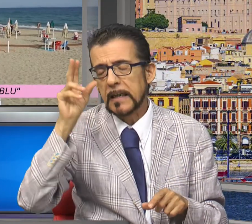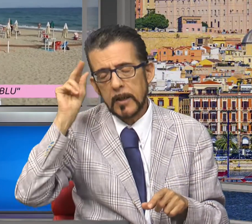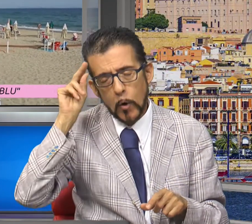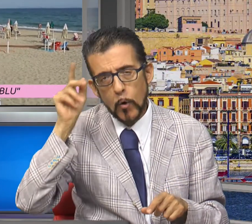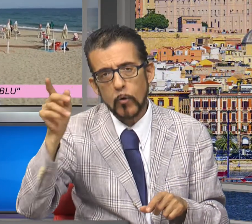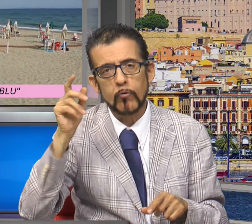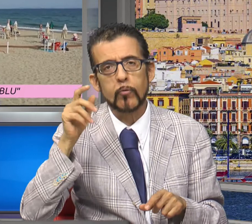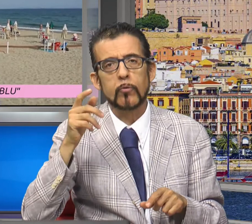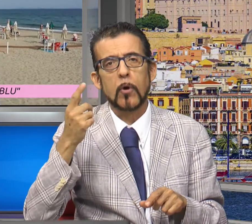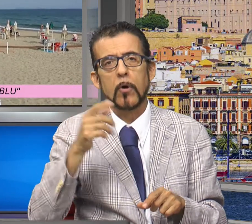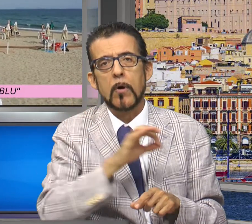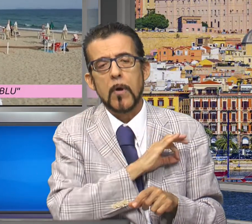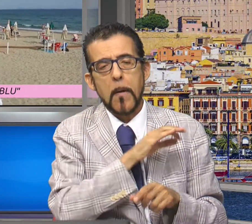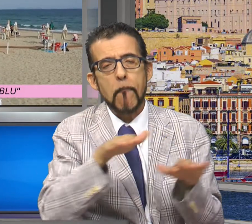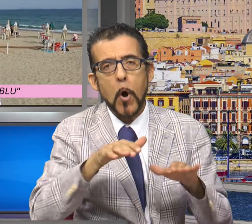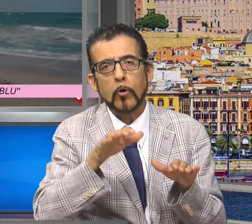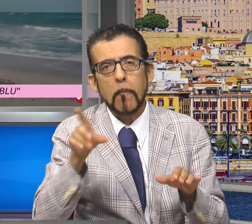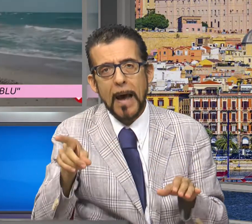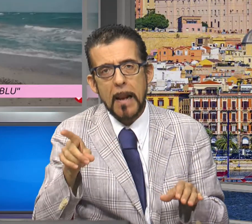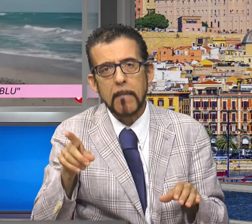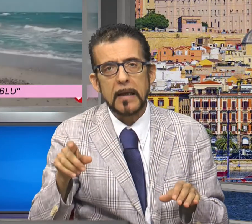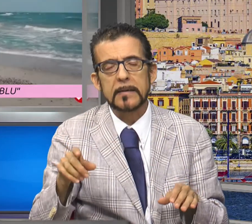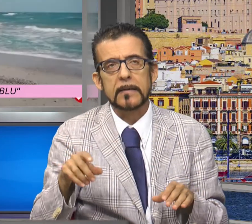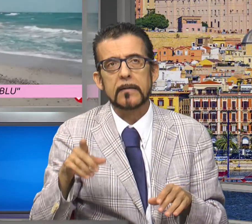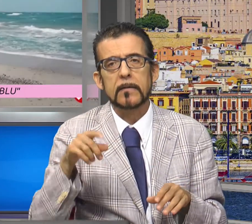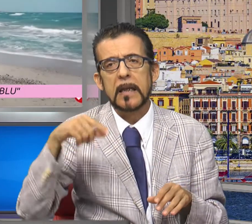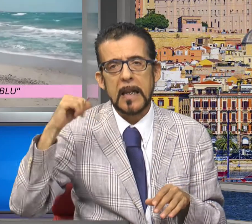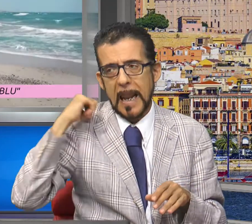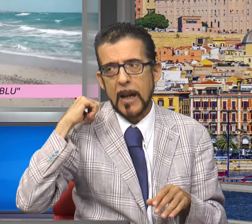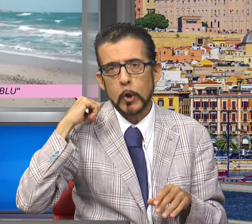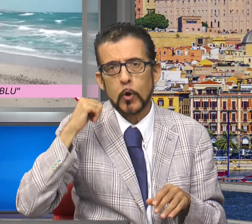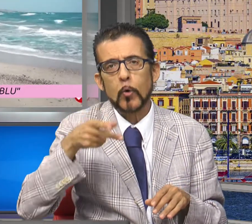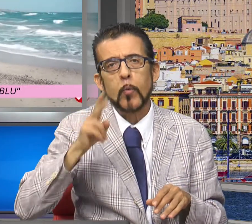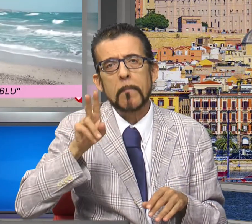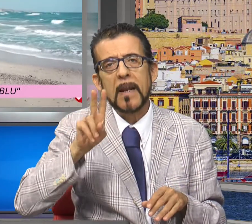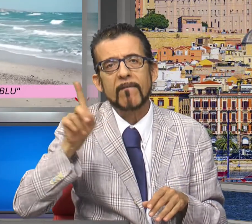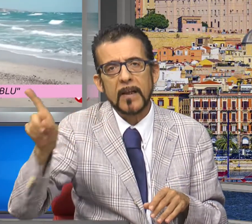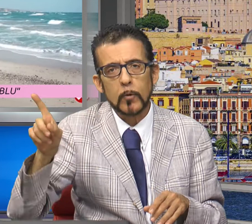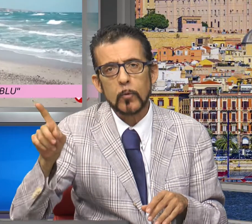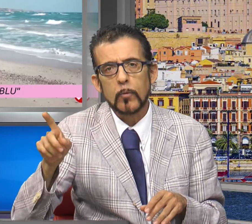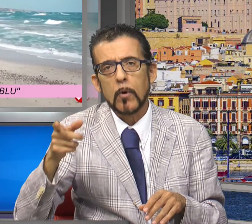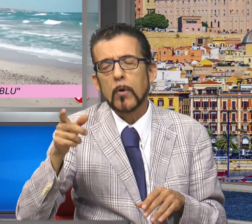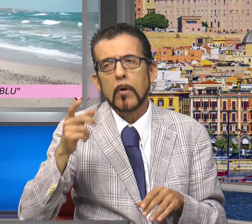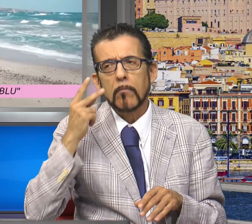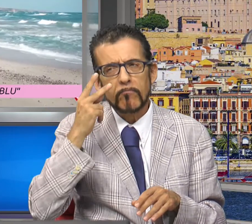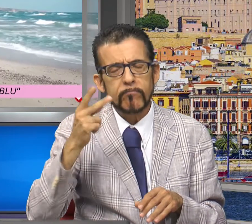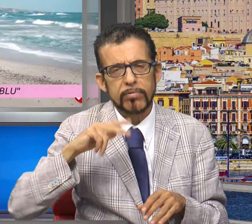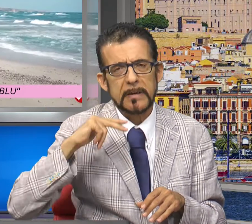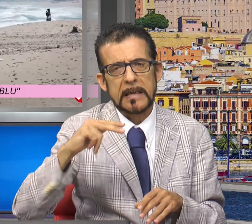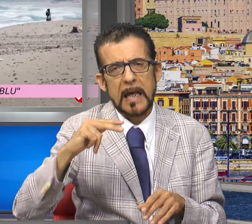l'altra per Porto Vendro, e lo scorso anno, quindi nel 2021, è stata riconfermata, è stata assegnata la terza bandiera blu qui a Fondo di